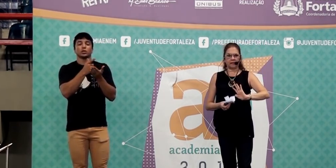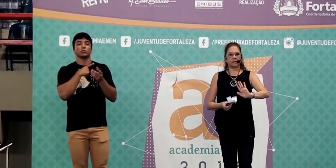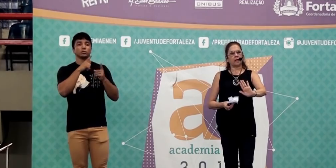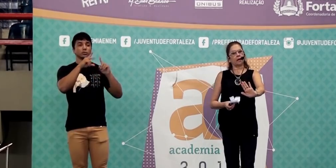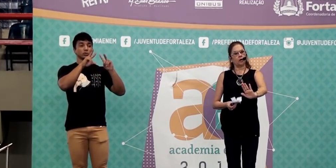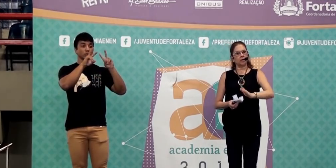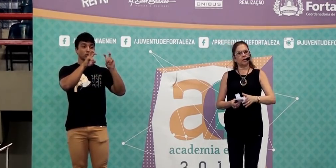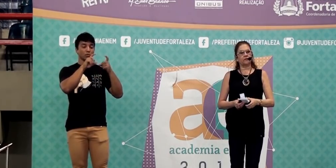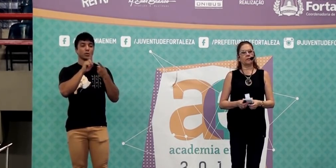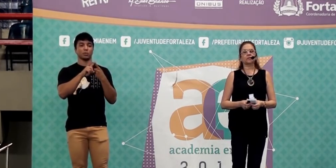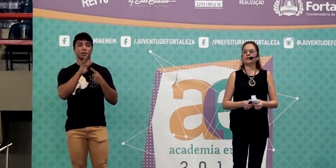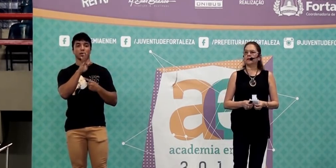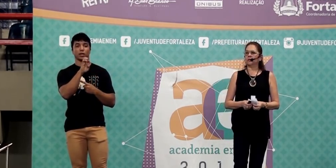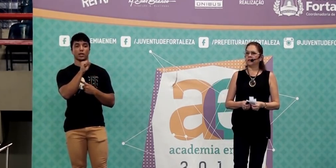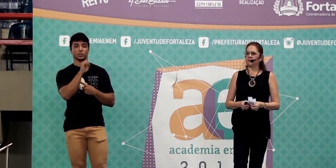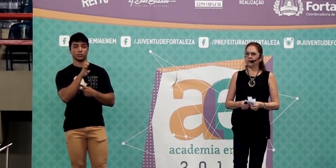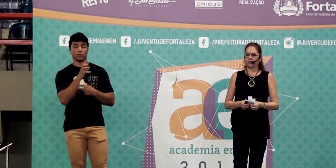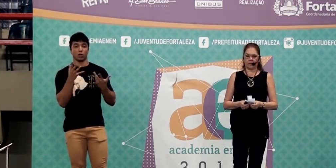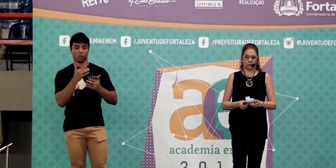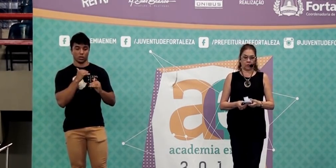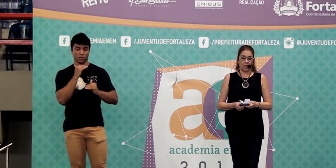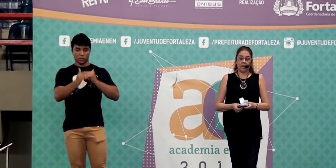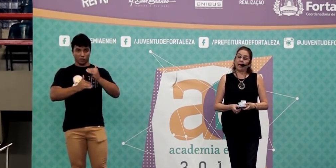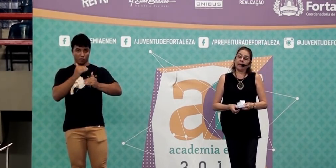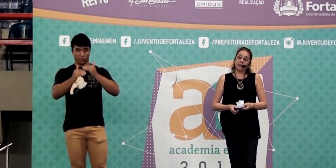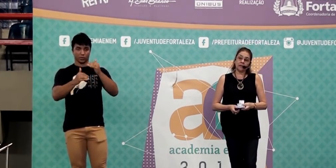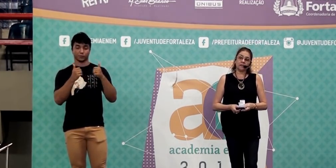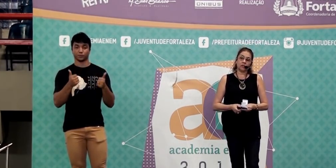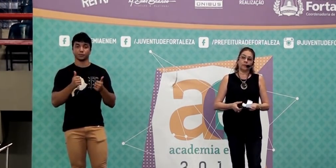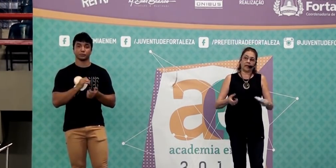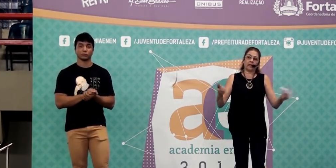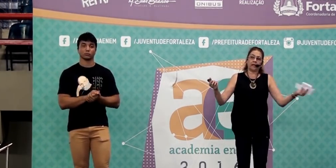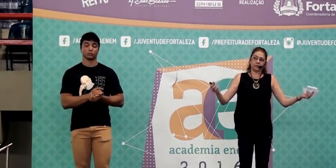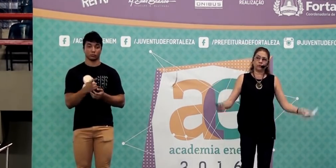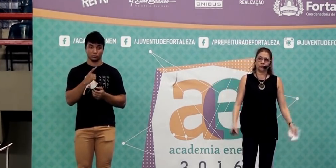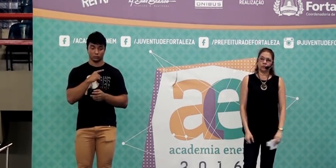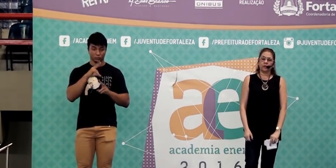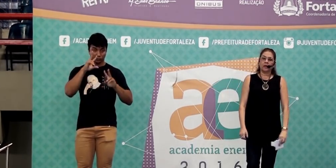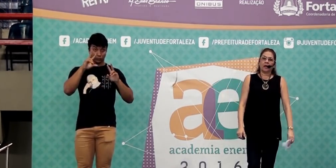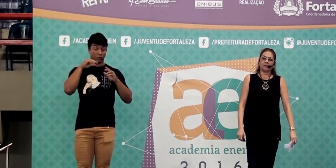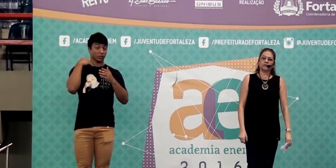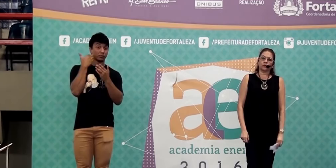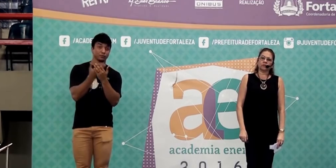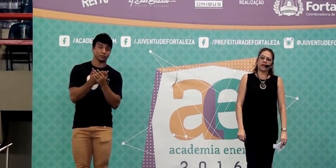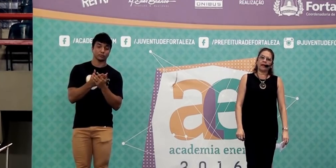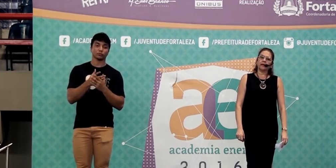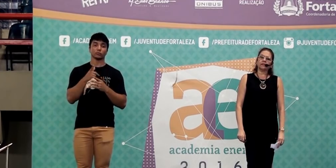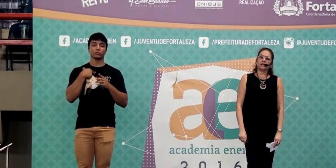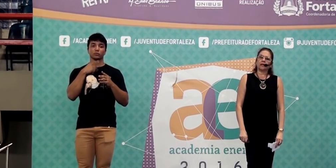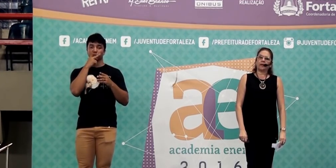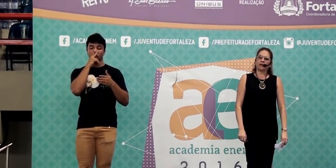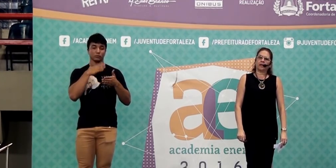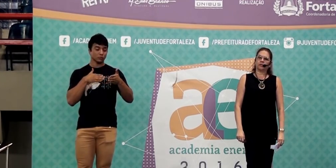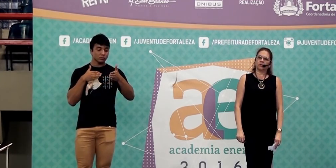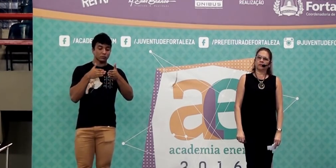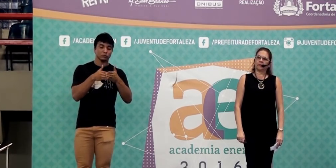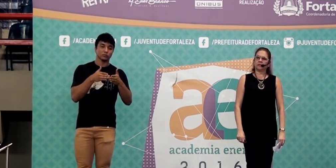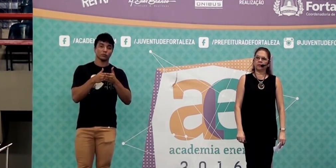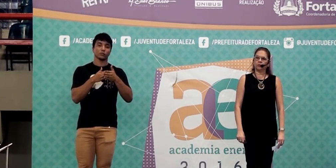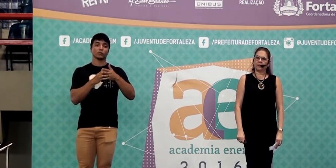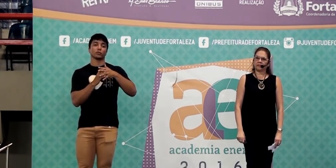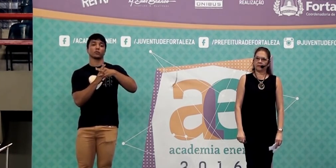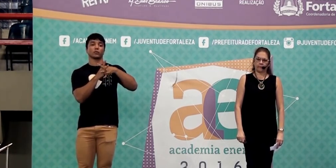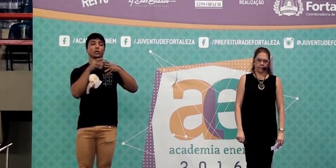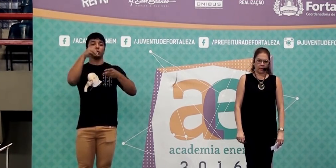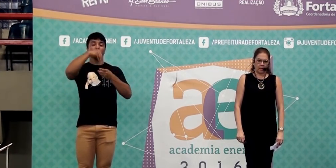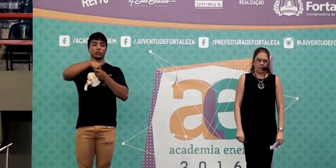na tese. Agora nós vamos ver no desenvolvimento. Ainda sobre aquele assunto, as fronteiras da liberdade de